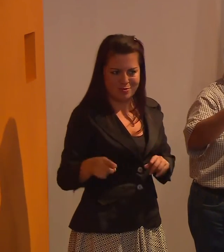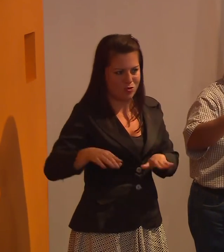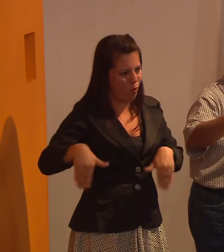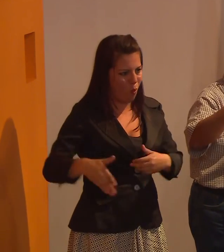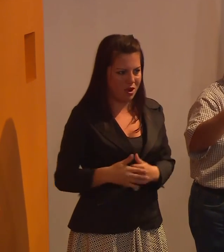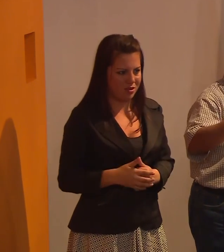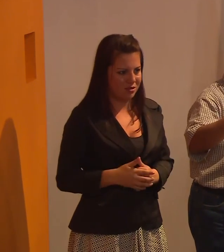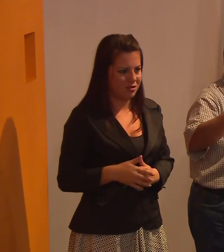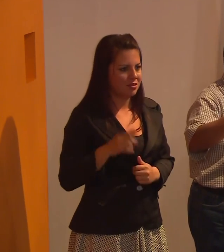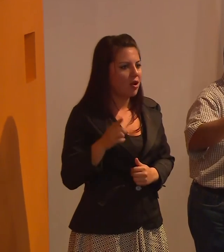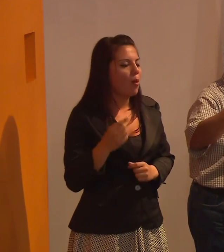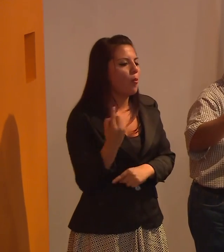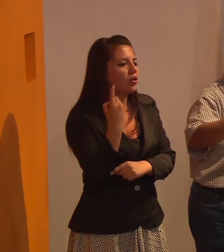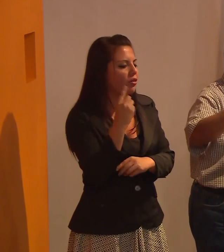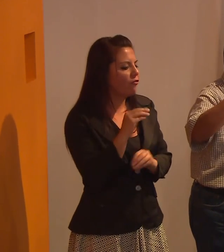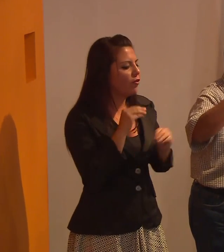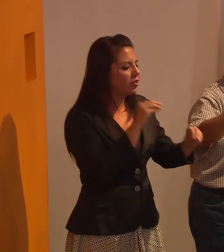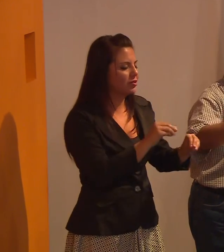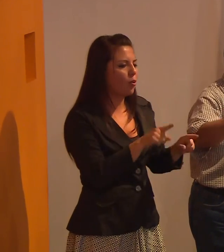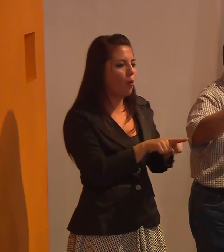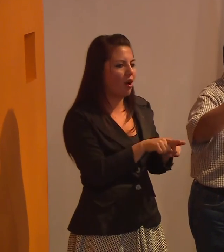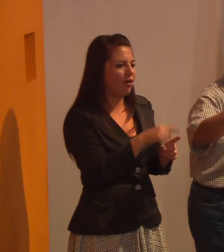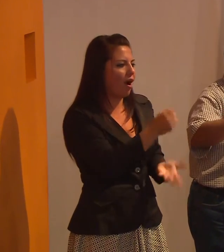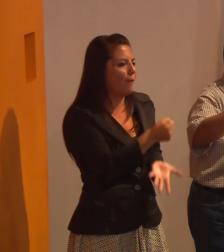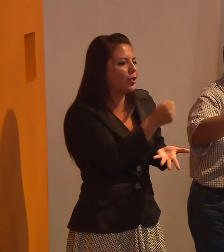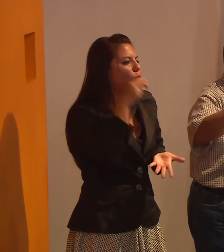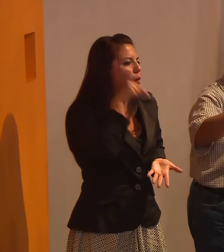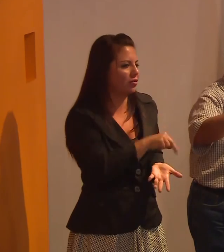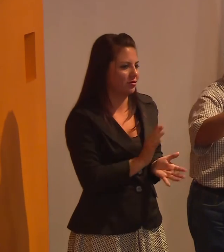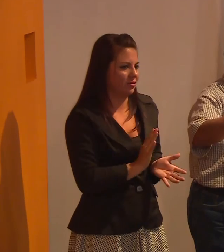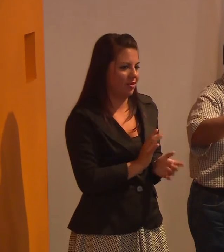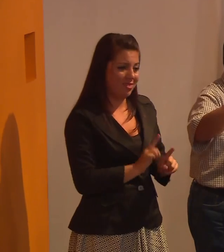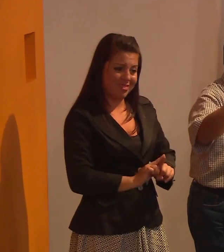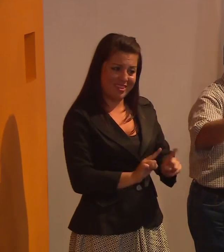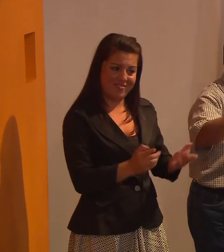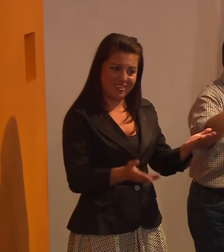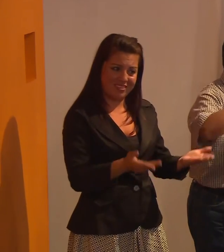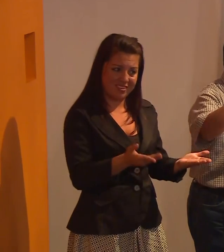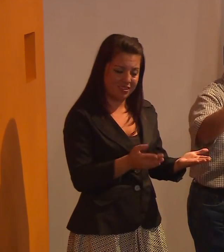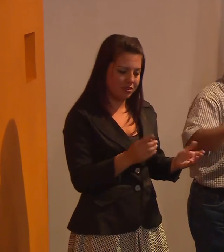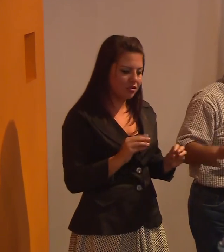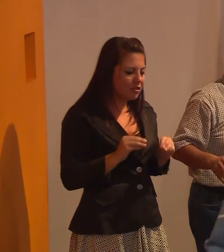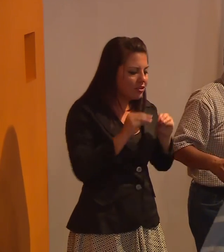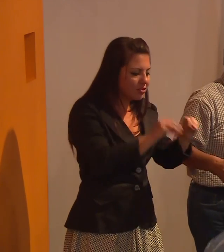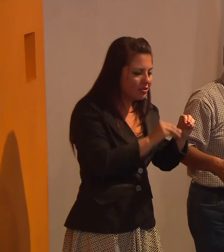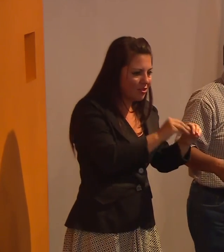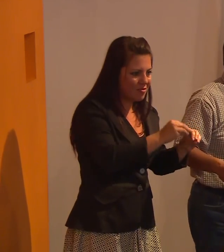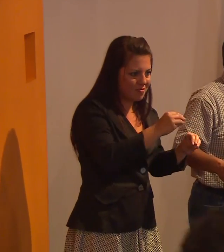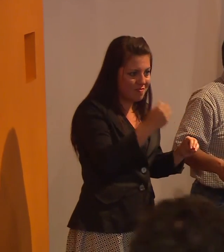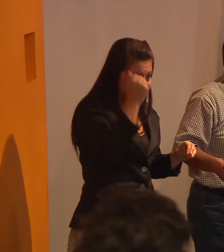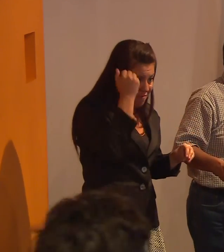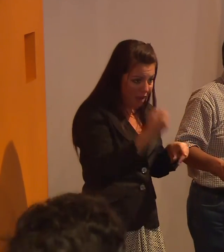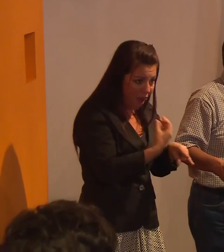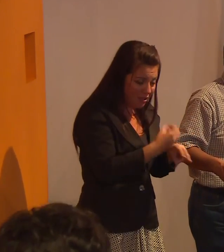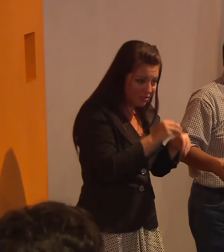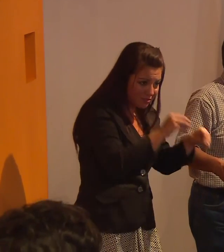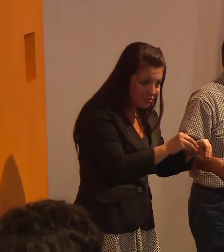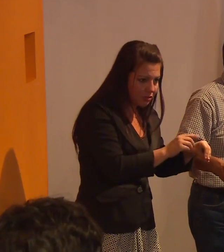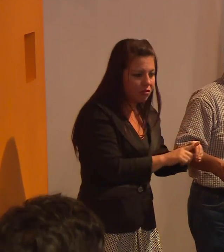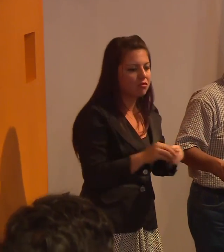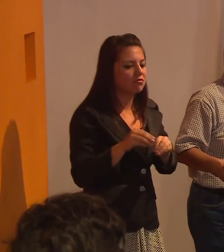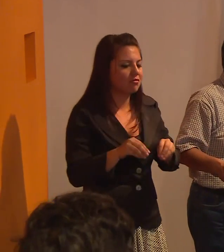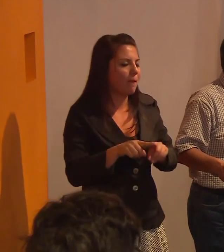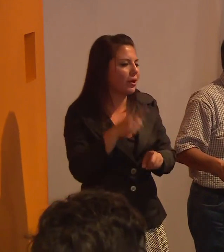formación de capital humano, y una cosa es formar seres humanos, y en nuestro caso educadores, y otra cosa muy diferente es formar